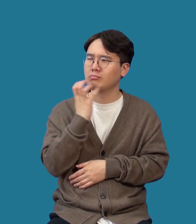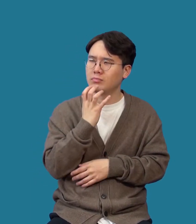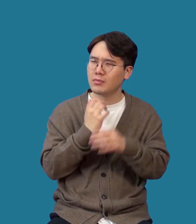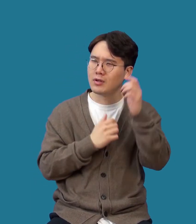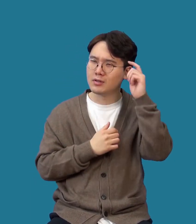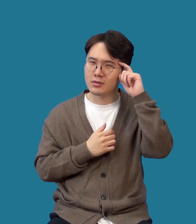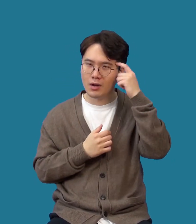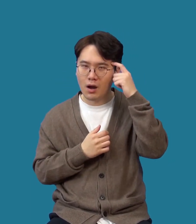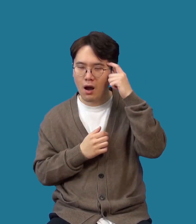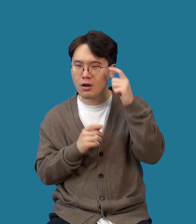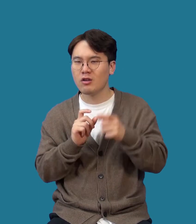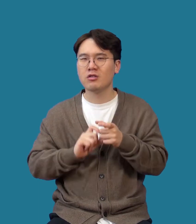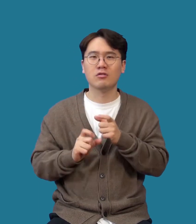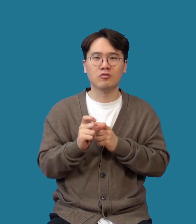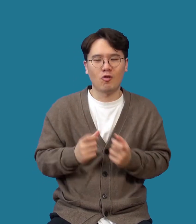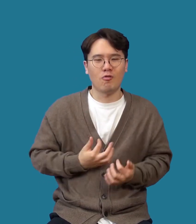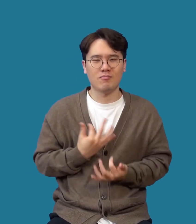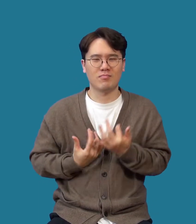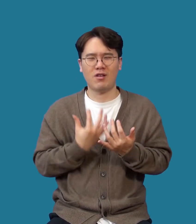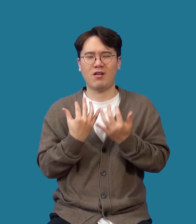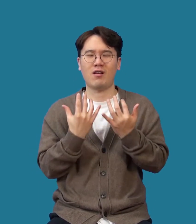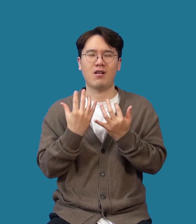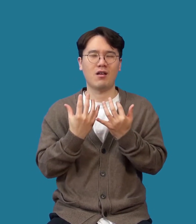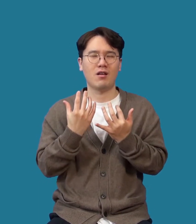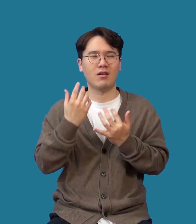생각 그런 게 더 요동치고 떠오릅니다.